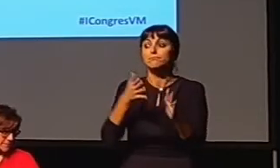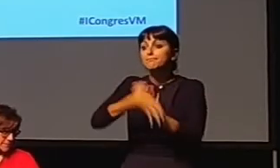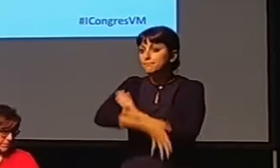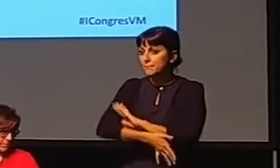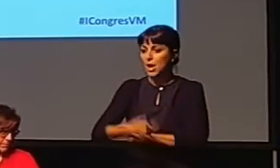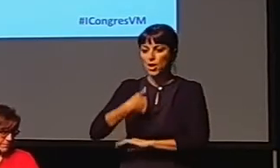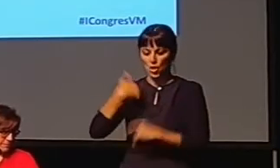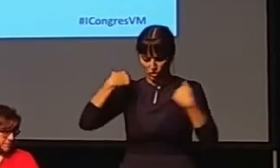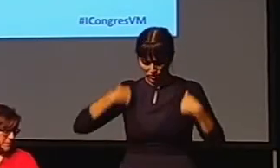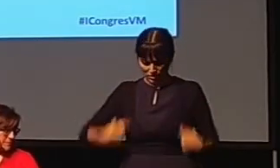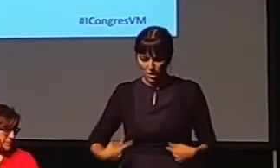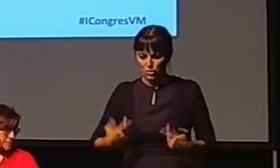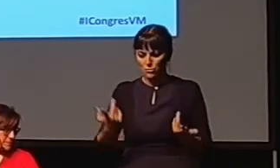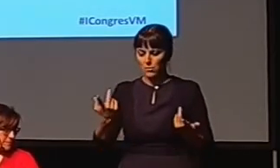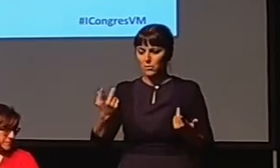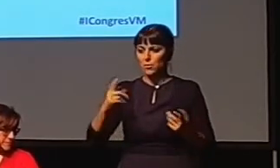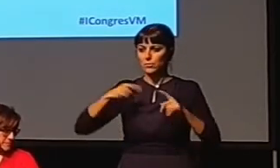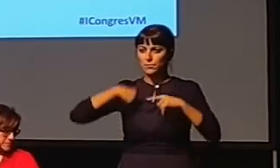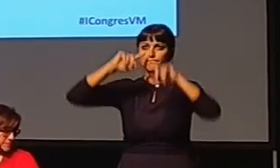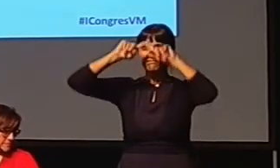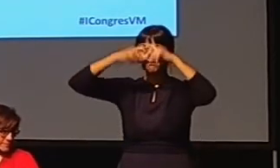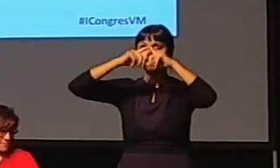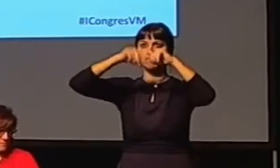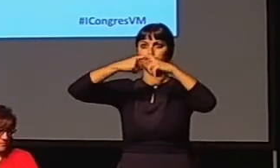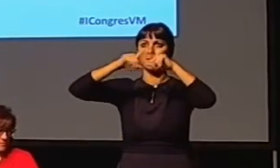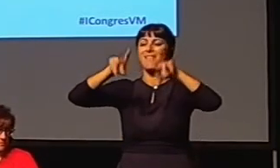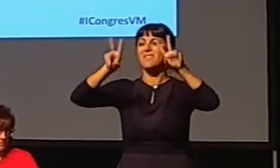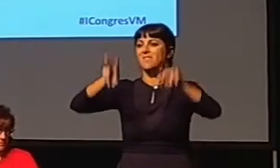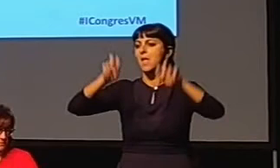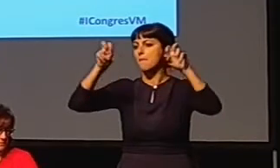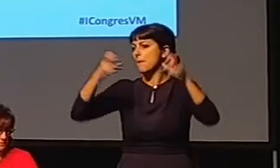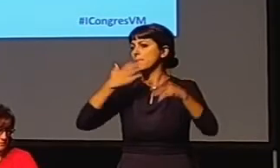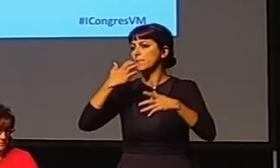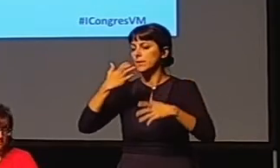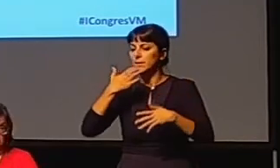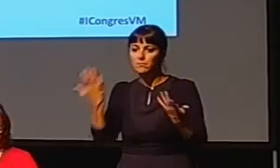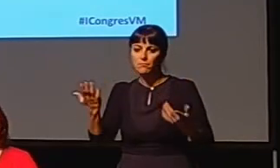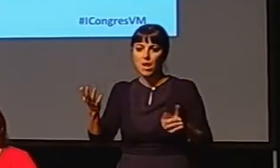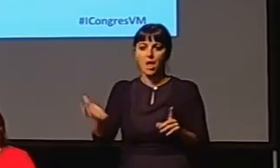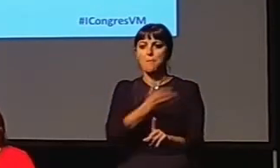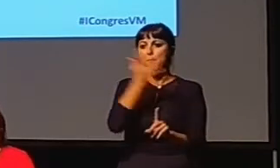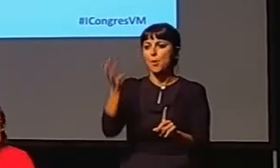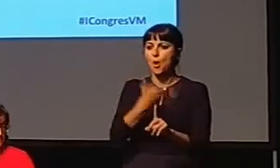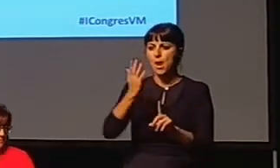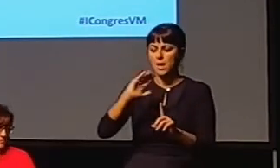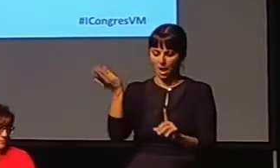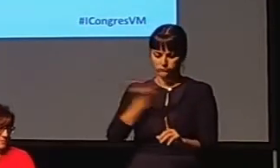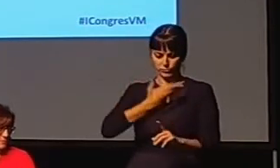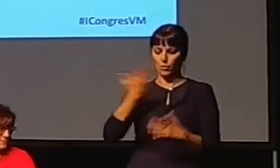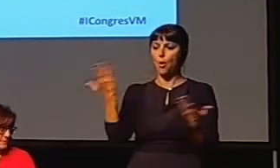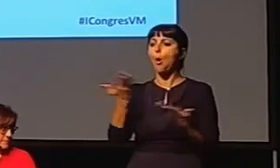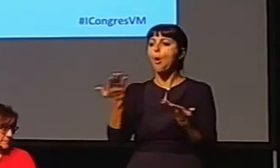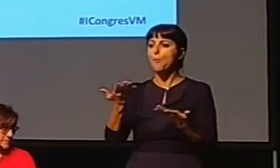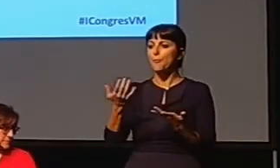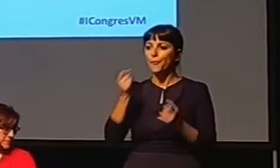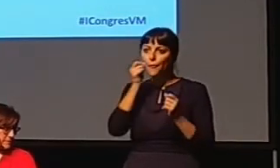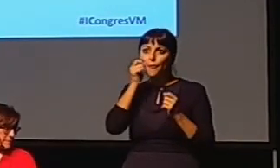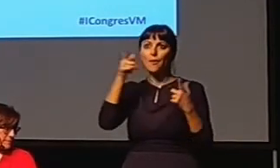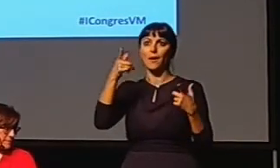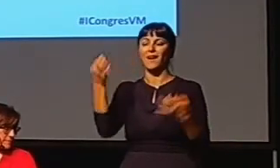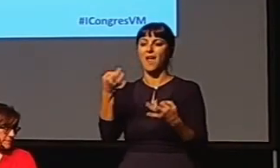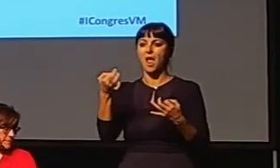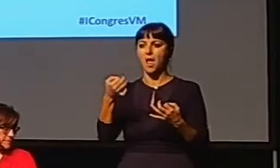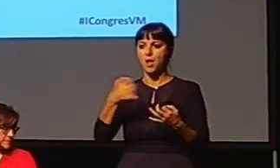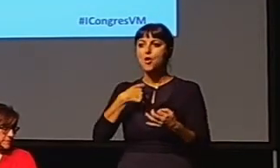quan estem reflexionant sobre com ens impacta la violència moltes vegades, el que no veiem és que nosaltres tenim un